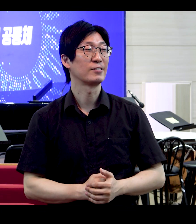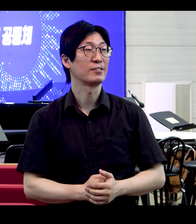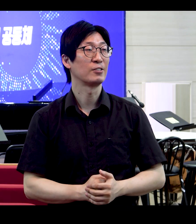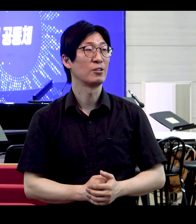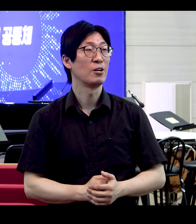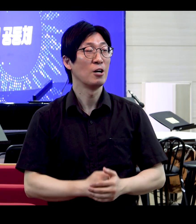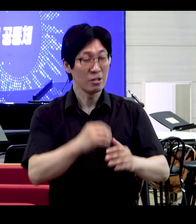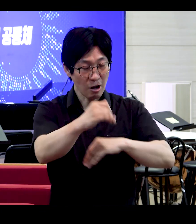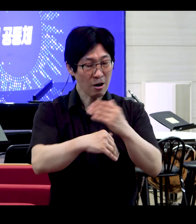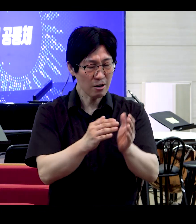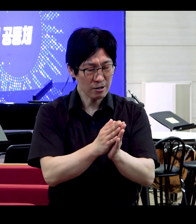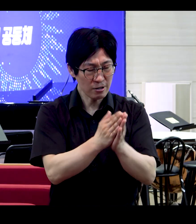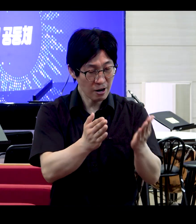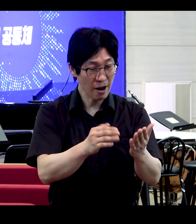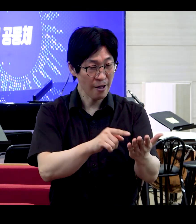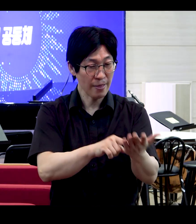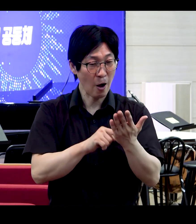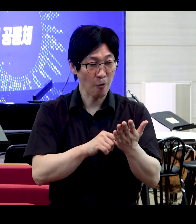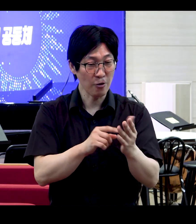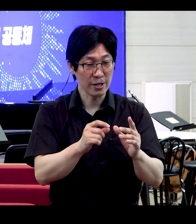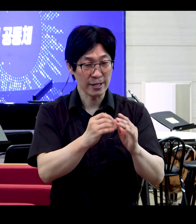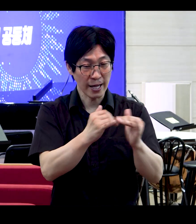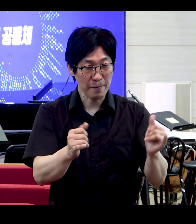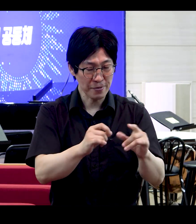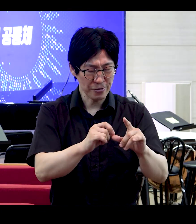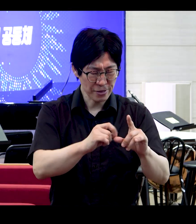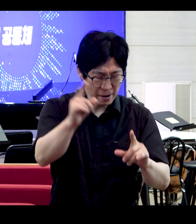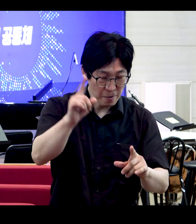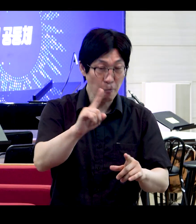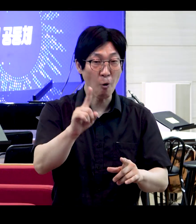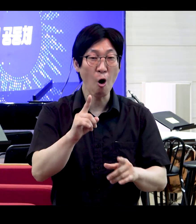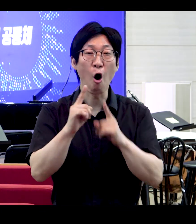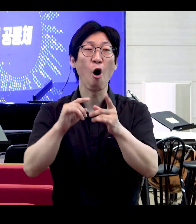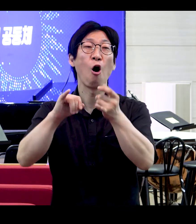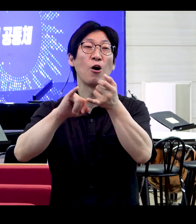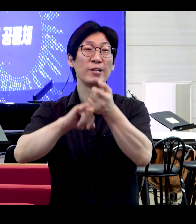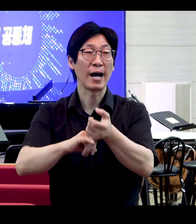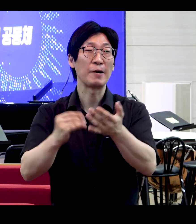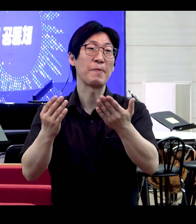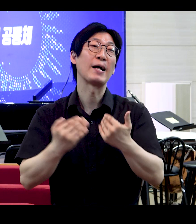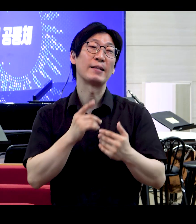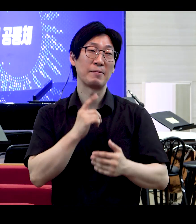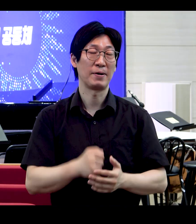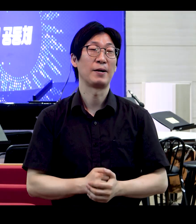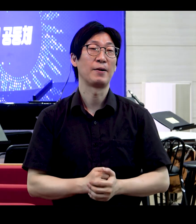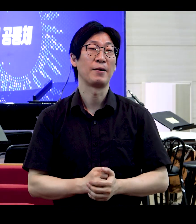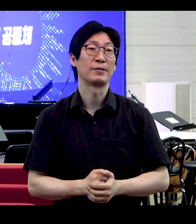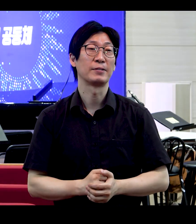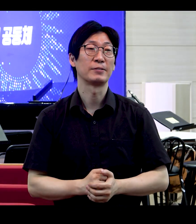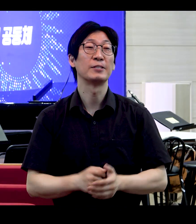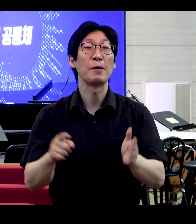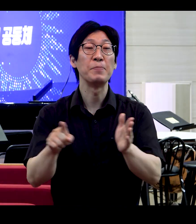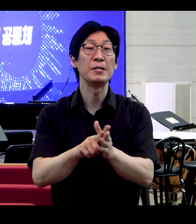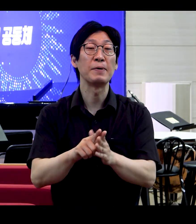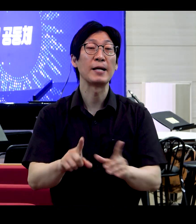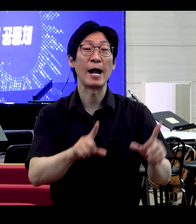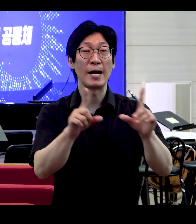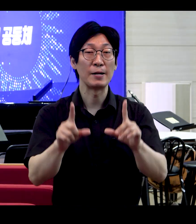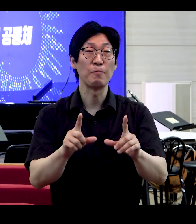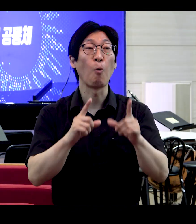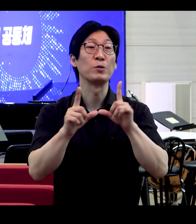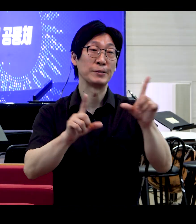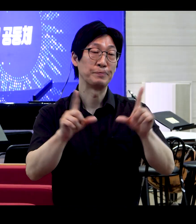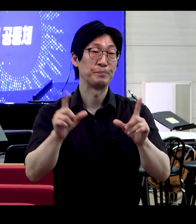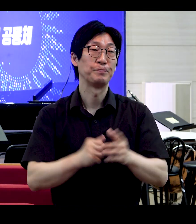성경에 나오는 모든 믿음의 사람들 다 마찬가지예요. 다 언약을 받은 사람들이에요. 그게 그들이 믿음의 사람이라는 이야기입니다. 그리고